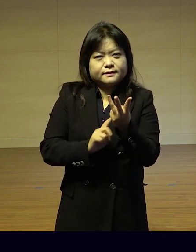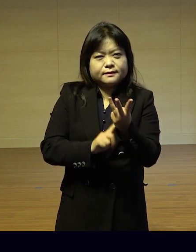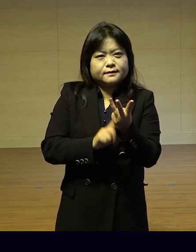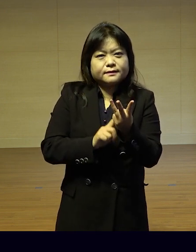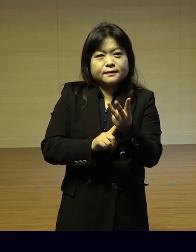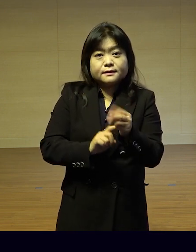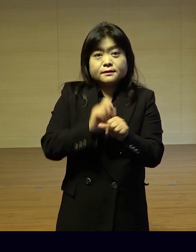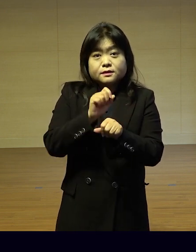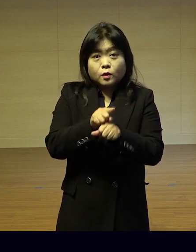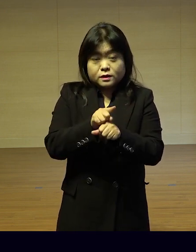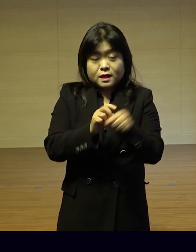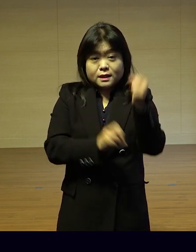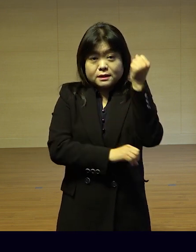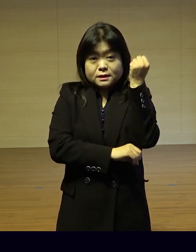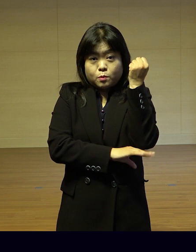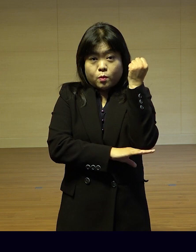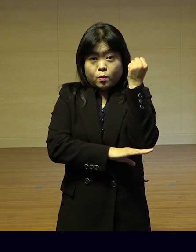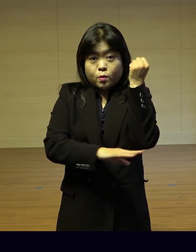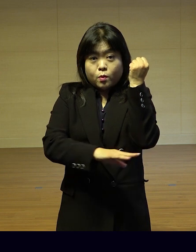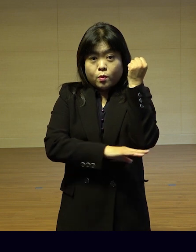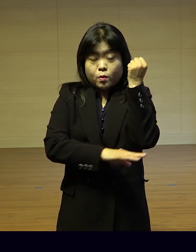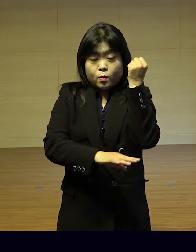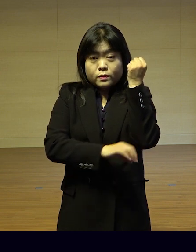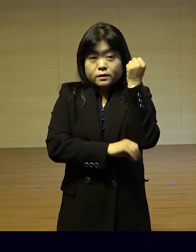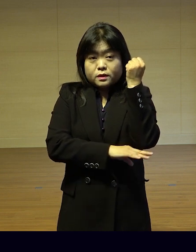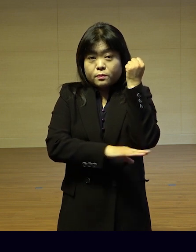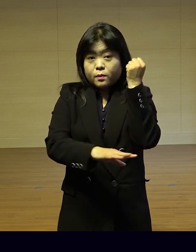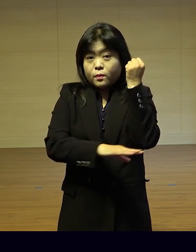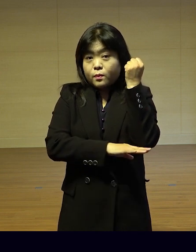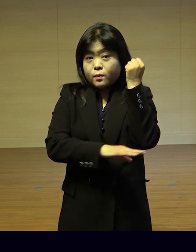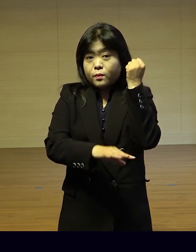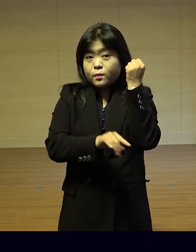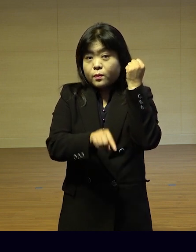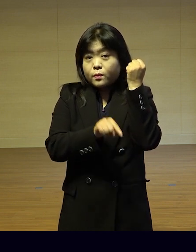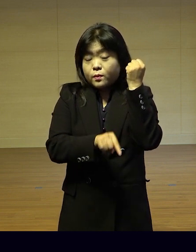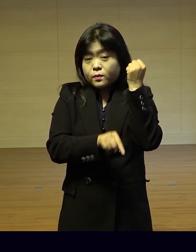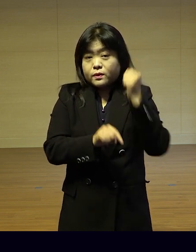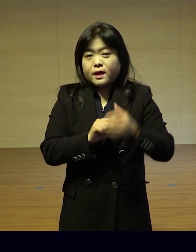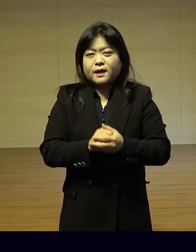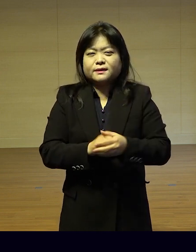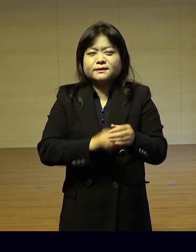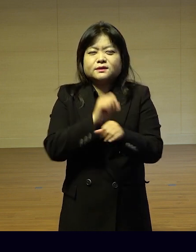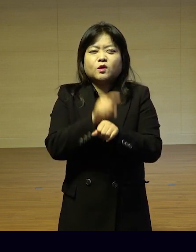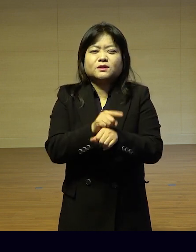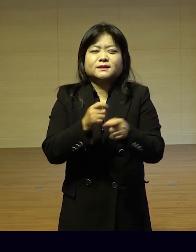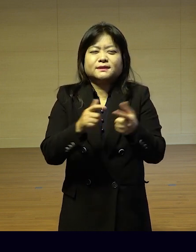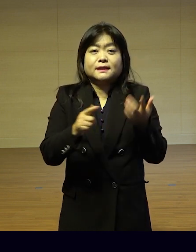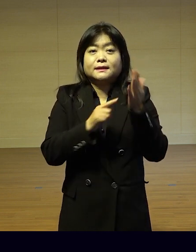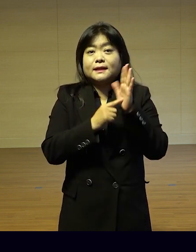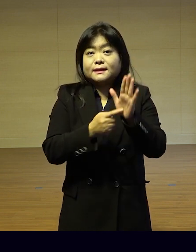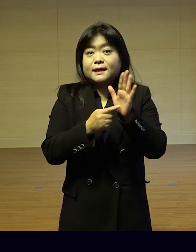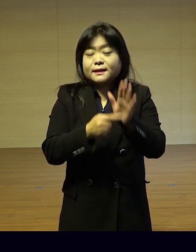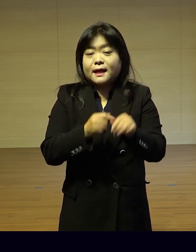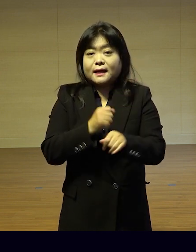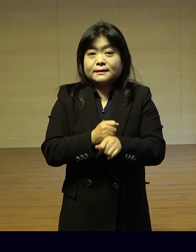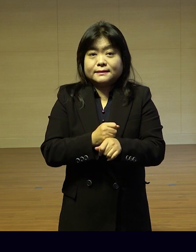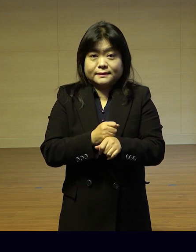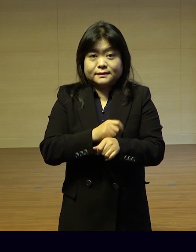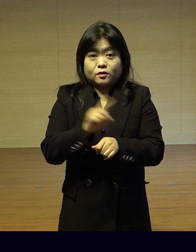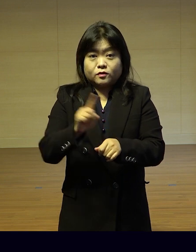성질들의 밑에 기저에 바탕에 깔려져 있어가지고 그 성질들을 나타내게 하는 기체,